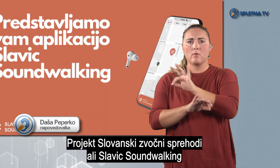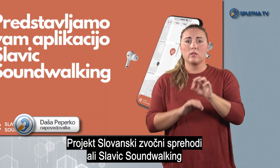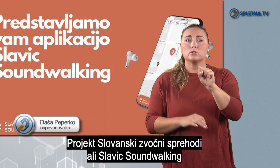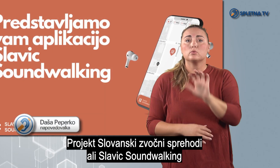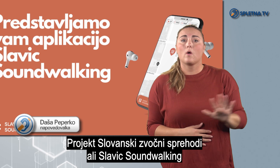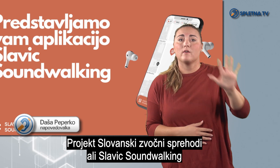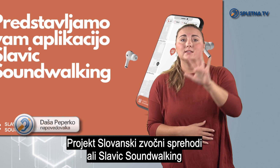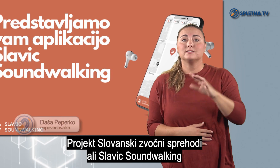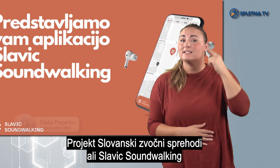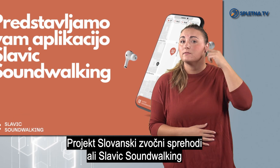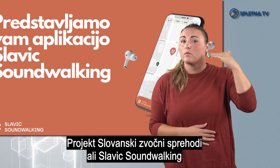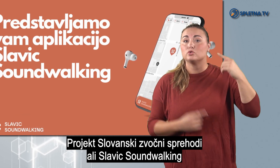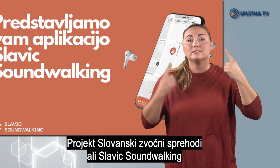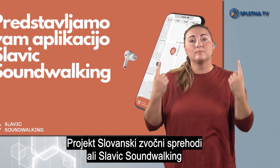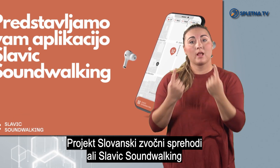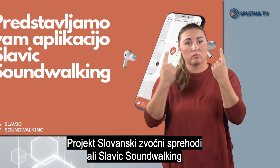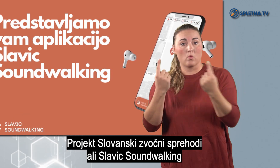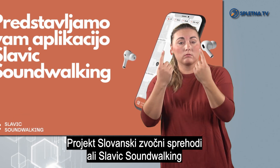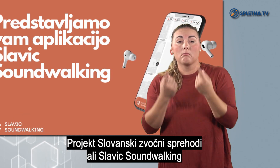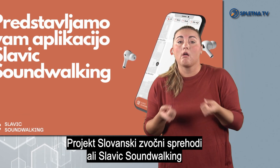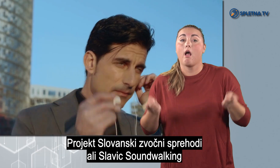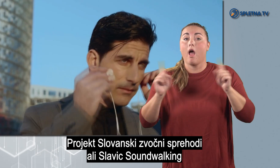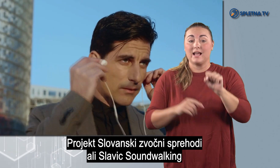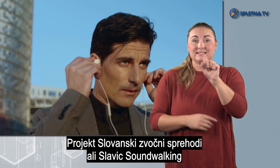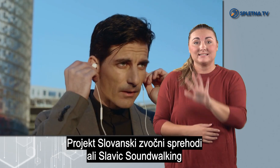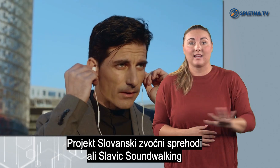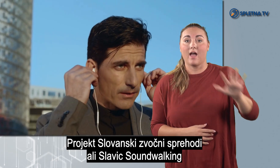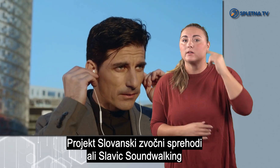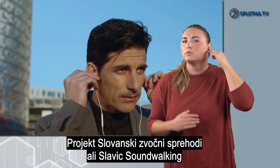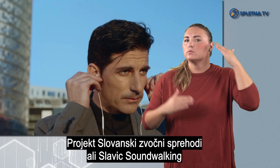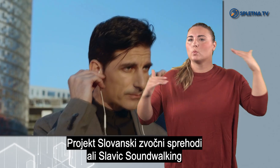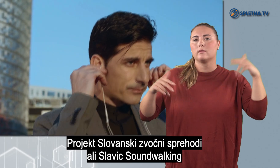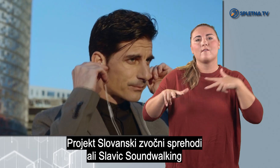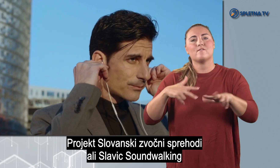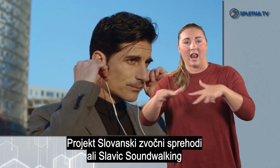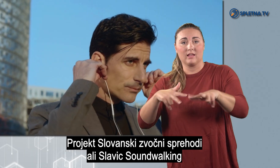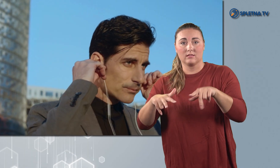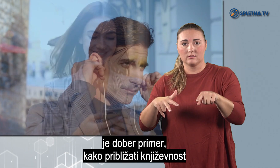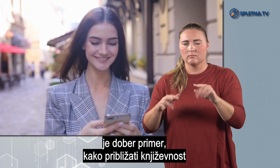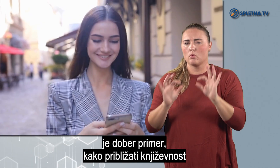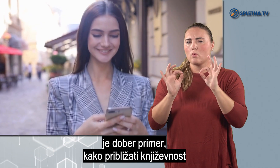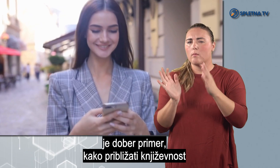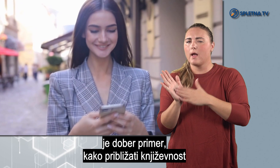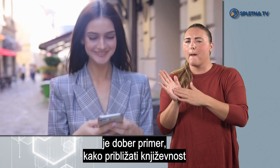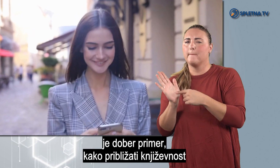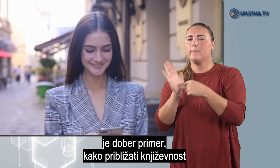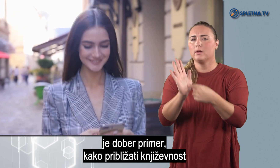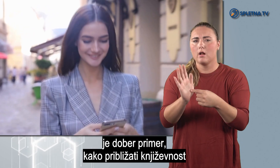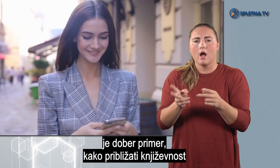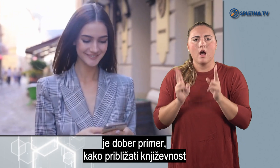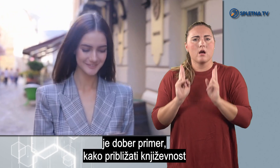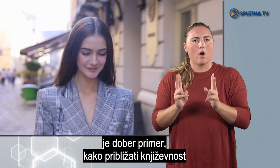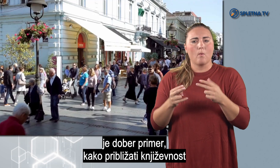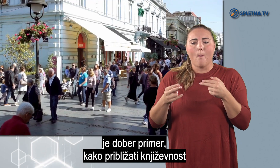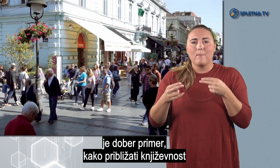Projekt Slovanski zvočni sprehodi ali Slavic Soundwalking je dober primer, kako približati književnost tudi